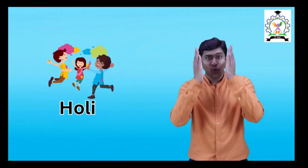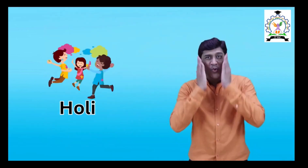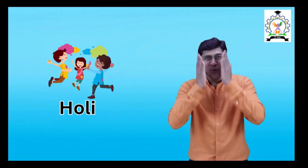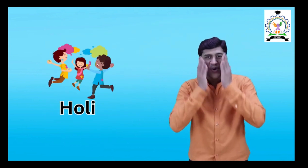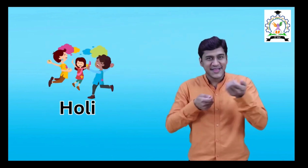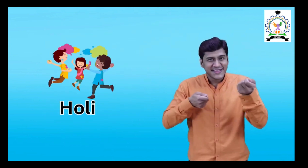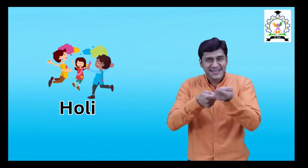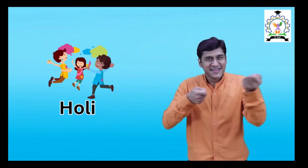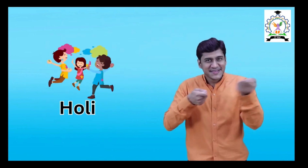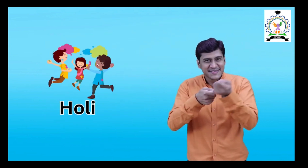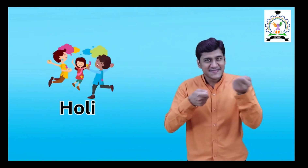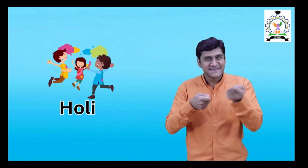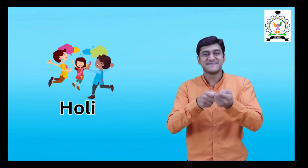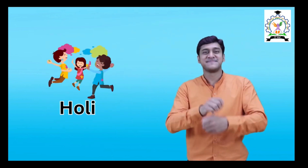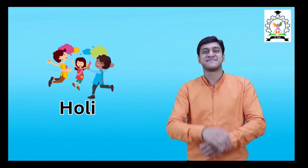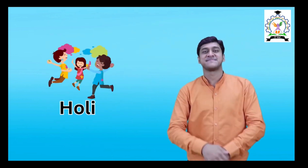होली।